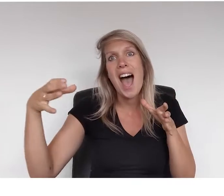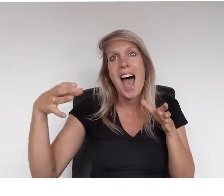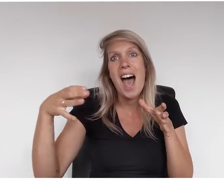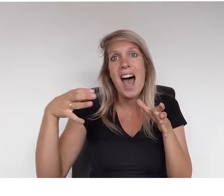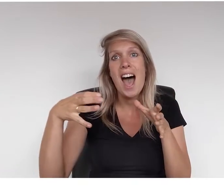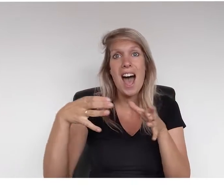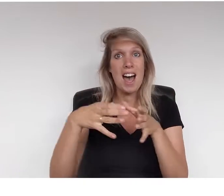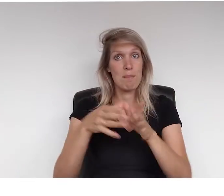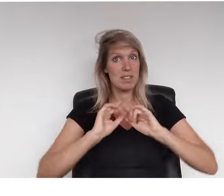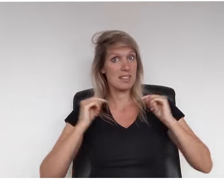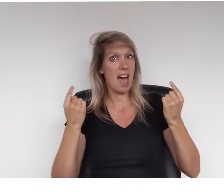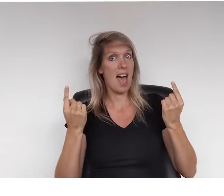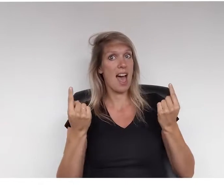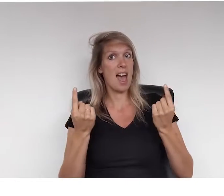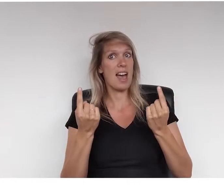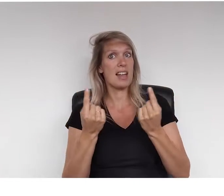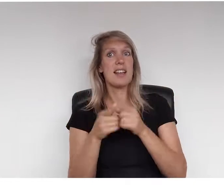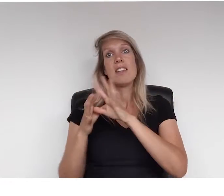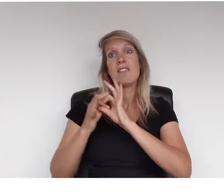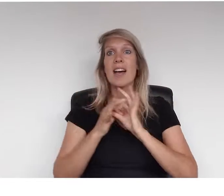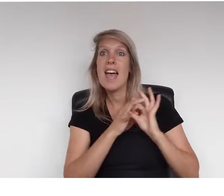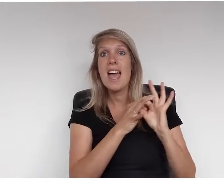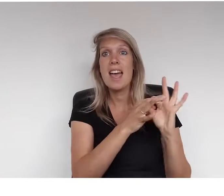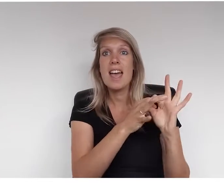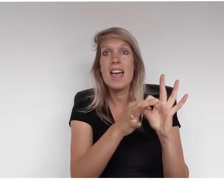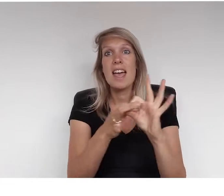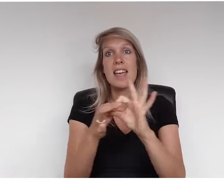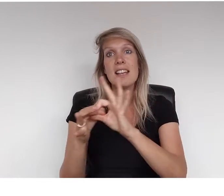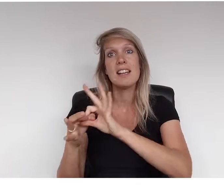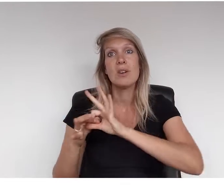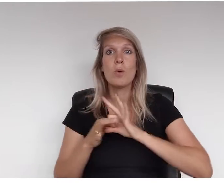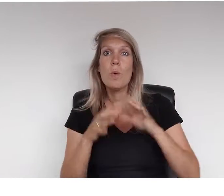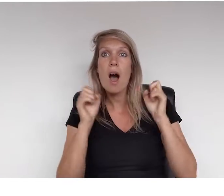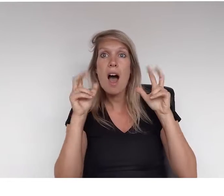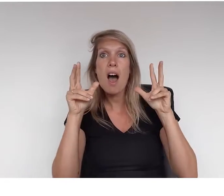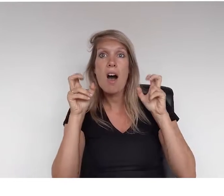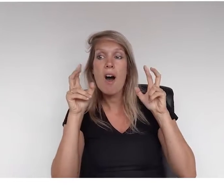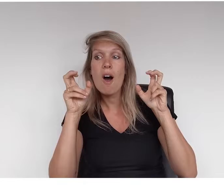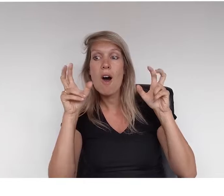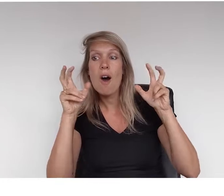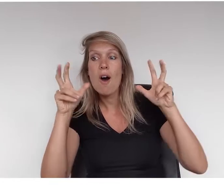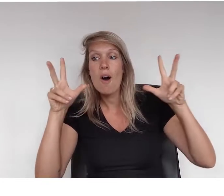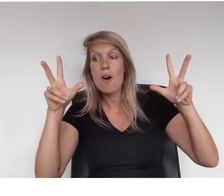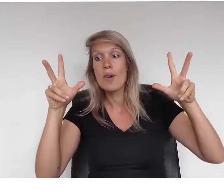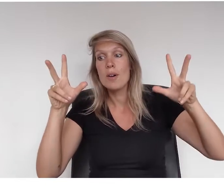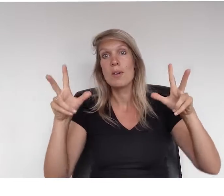Oh. Samen zijn bijeen.